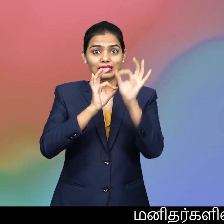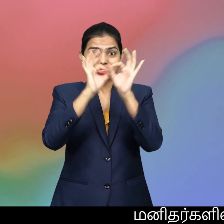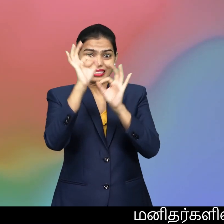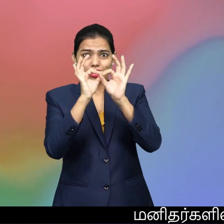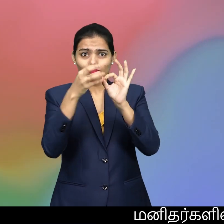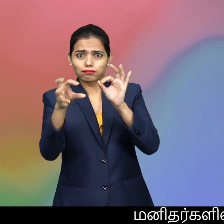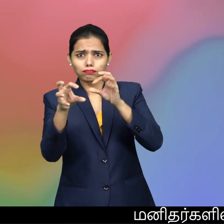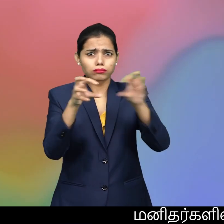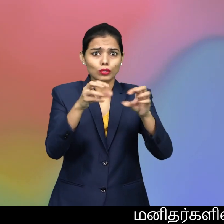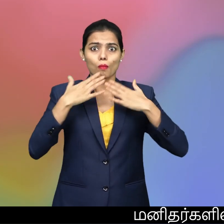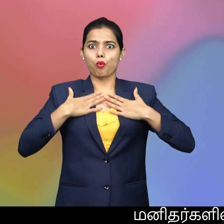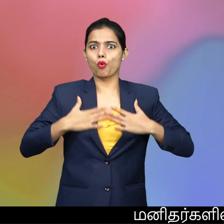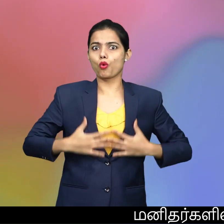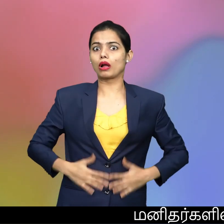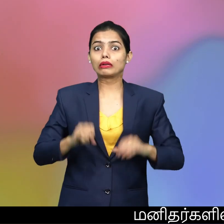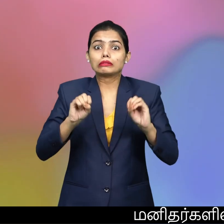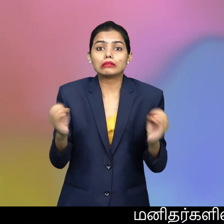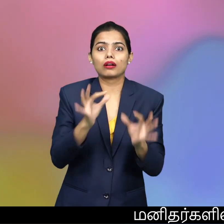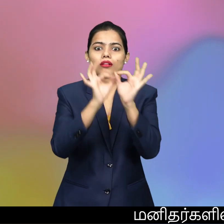மனிதர்களில் உயிரணு பிரிவு,